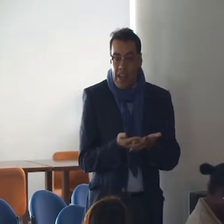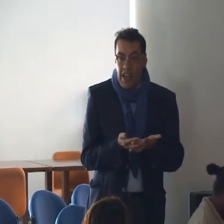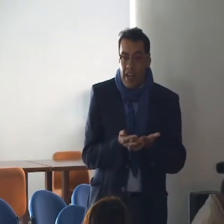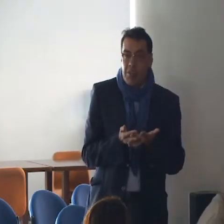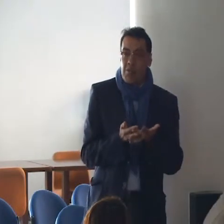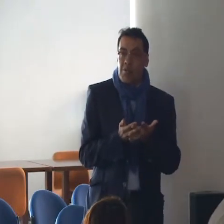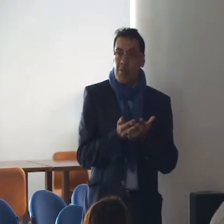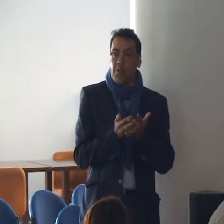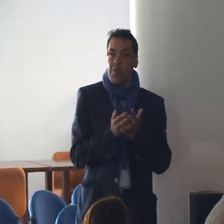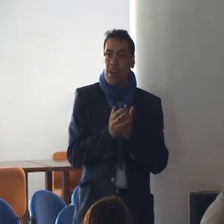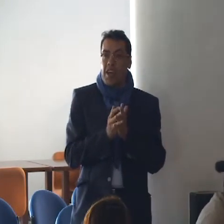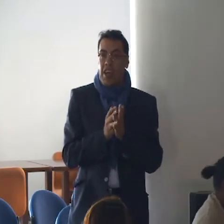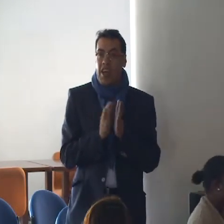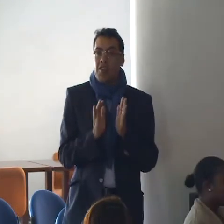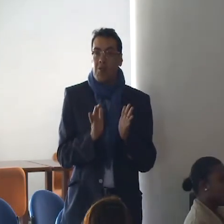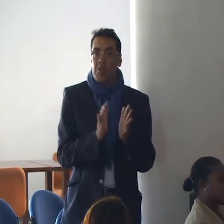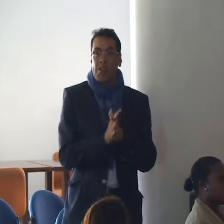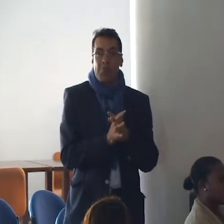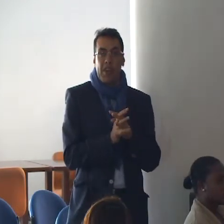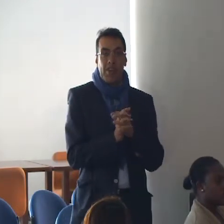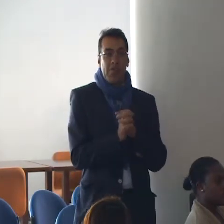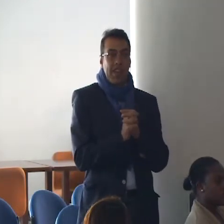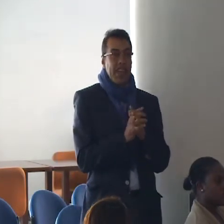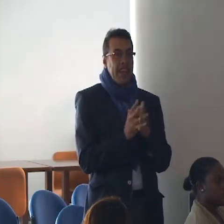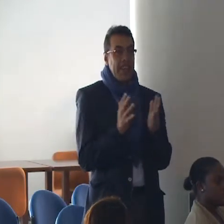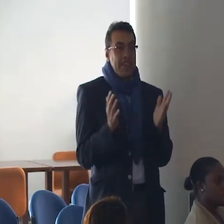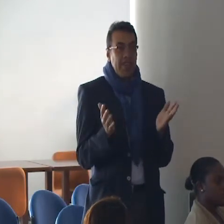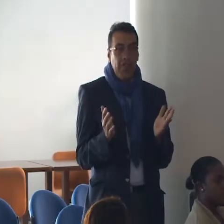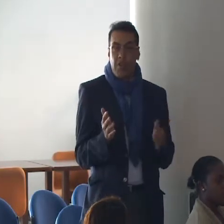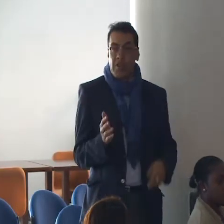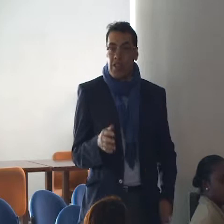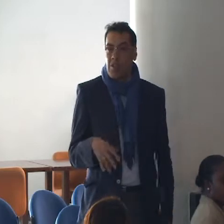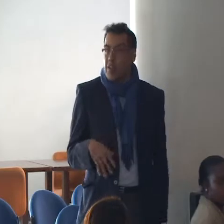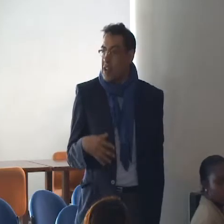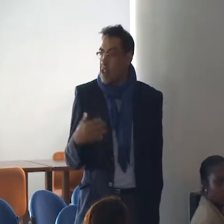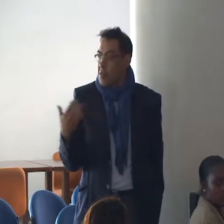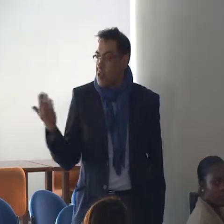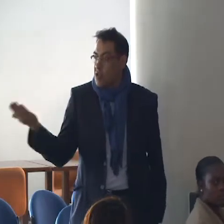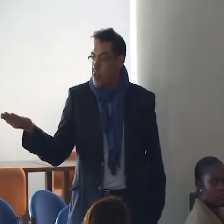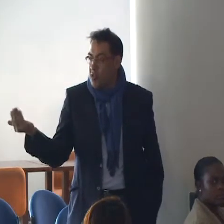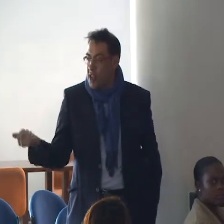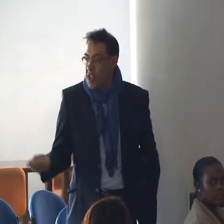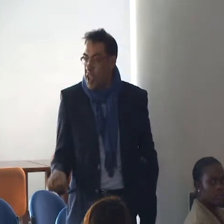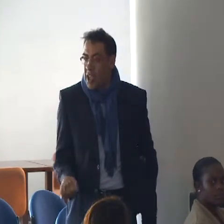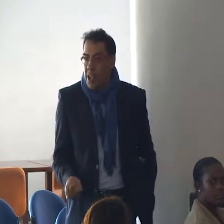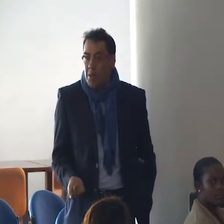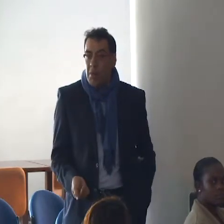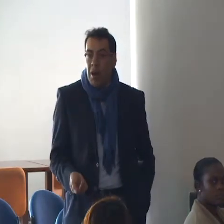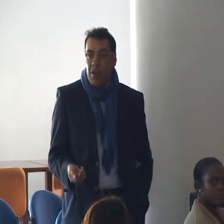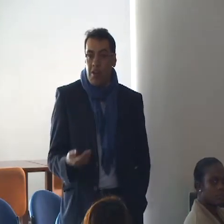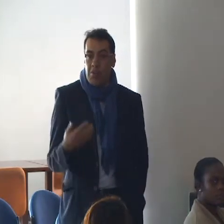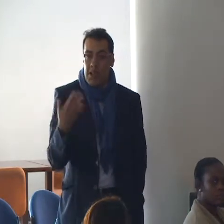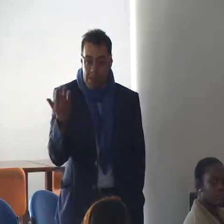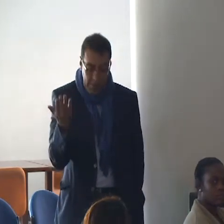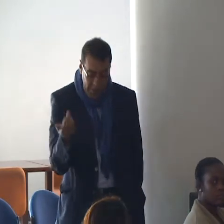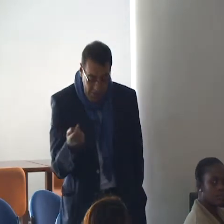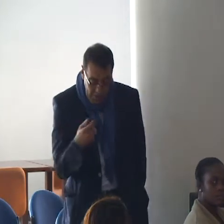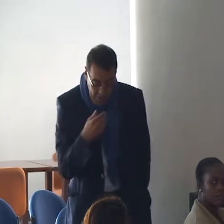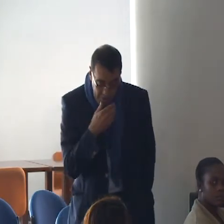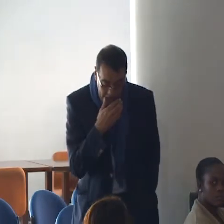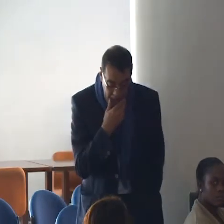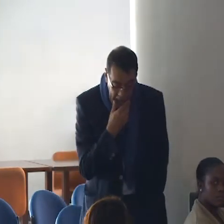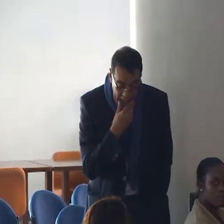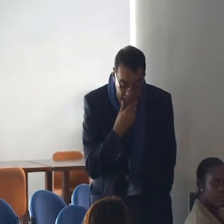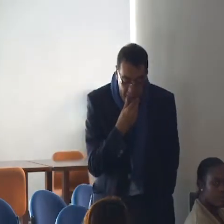hay que puntualizar algunos aspectos que aquí han salido a flote tanto en la intervención de Mabel como